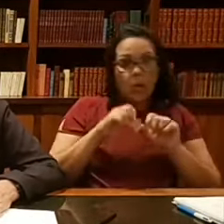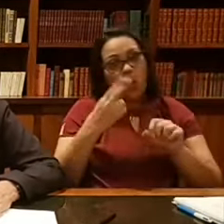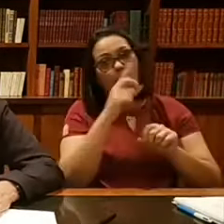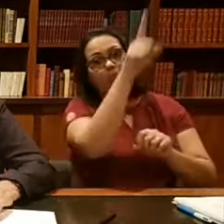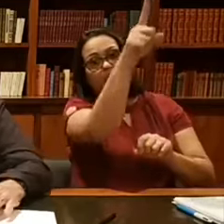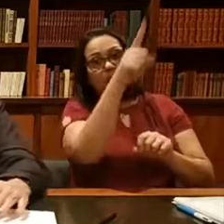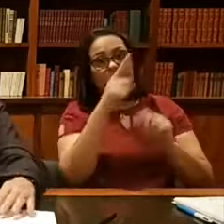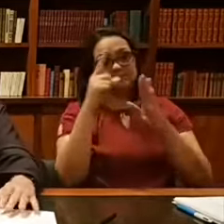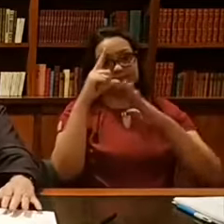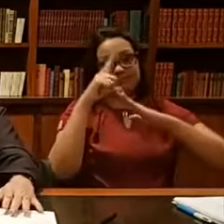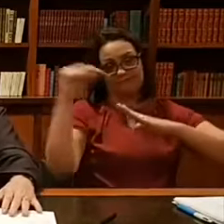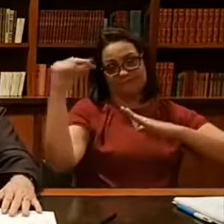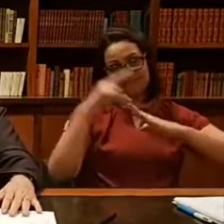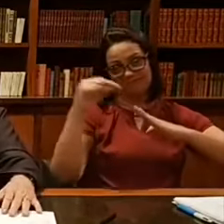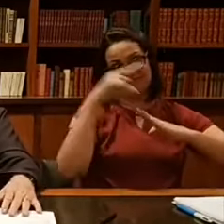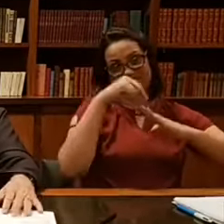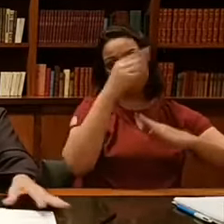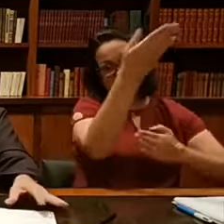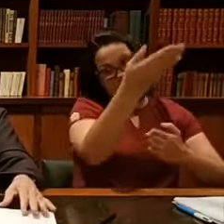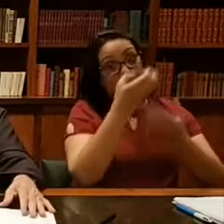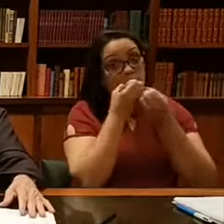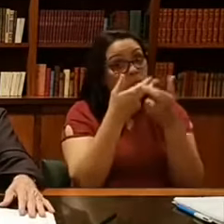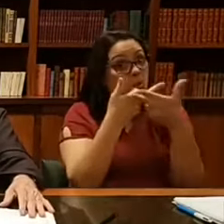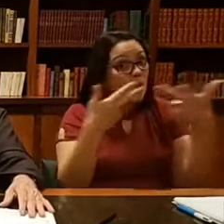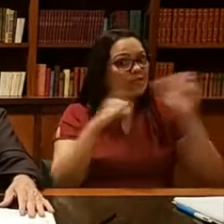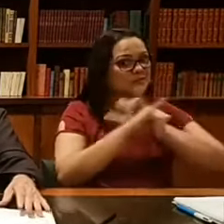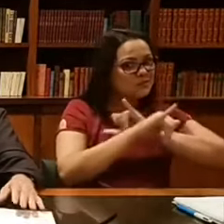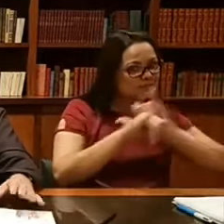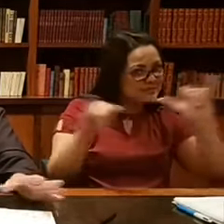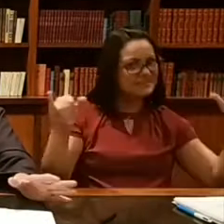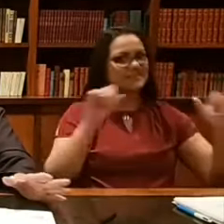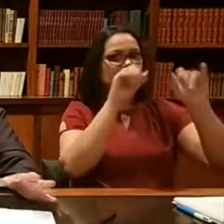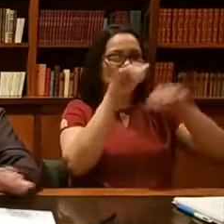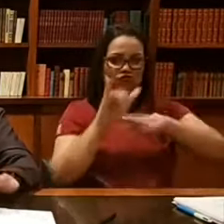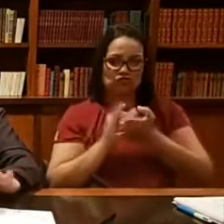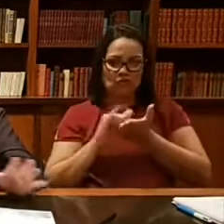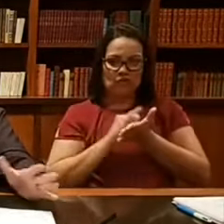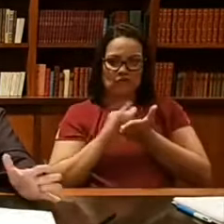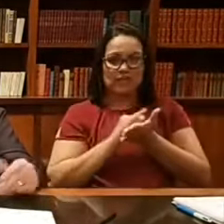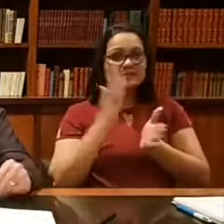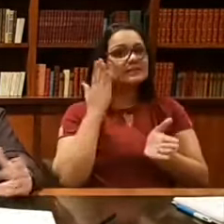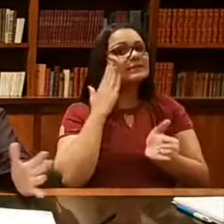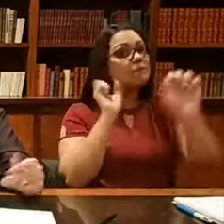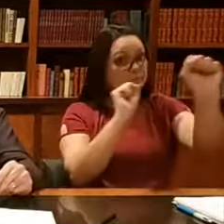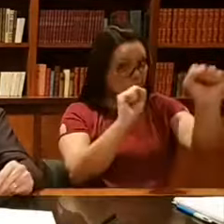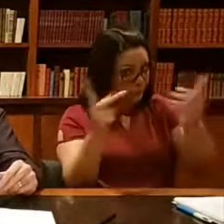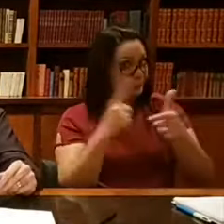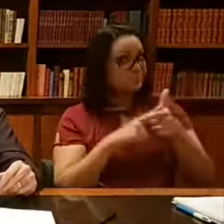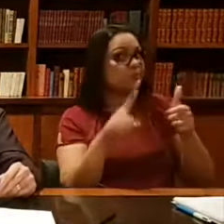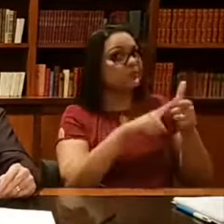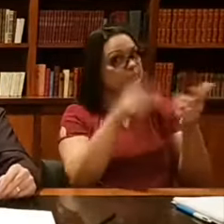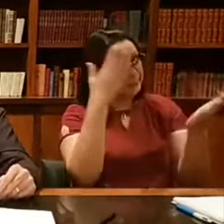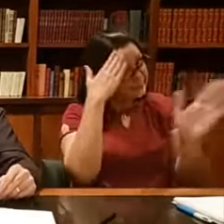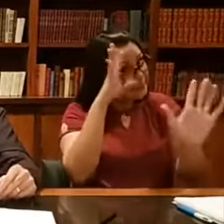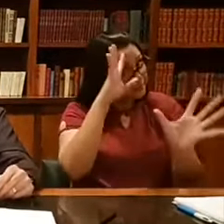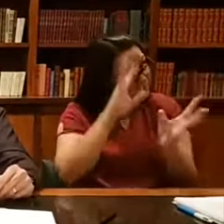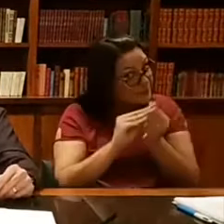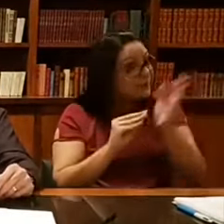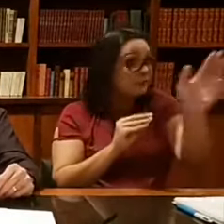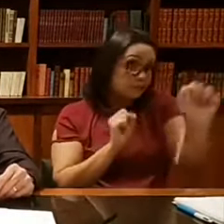né? E se Deus quiser, com boas notícias, a nossa passagem lá para Nova York. Sabemos que pode ter algum problema lá, é natural,